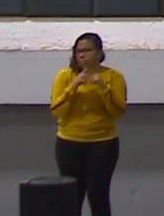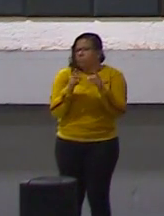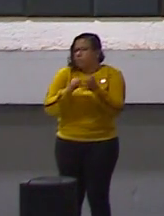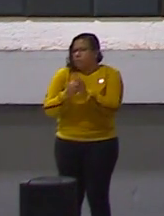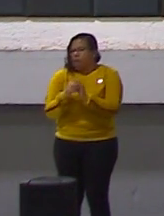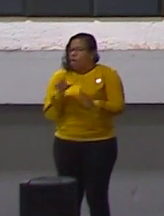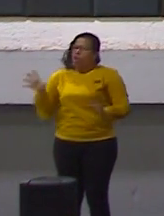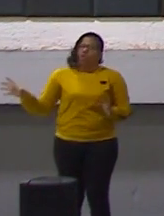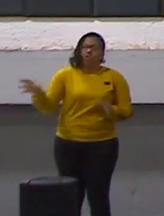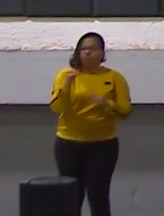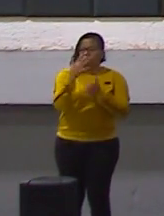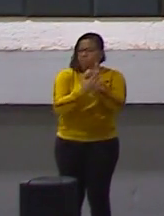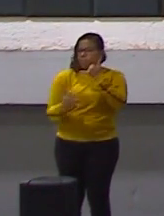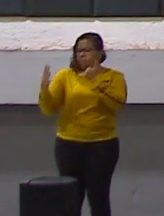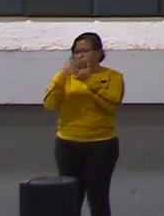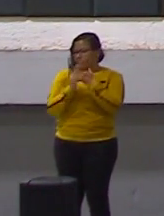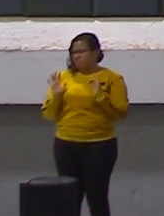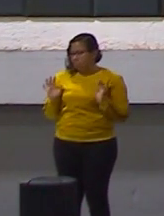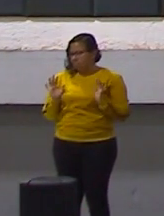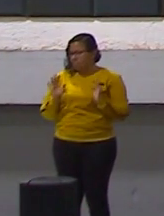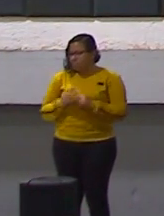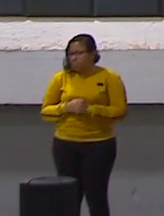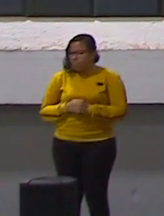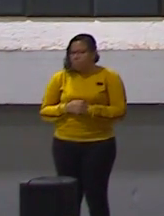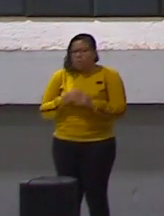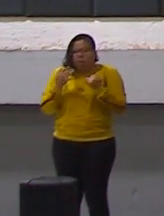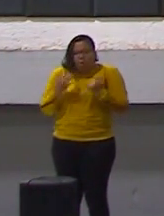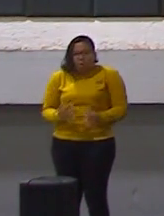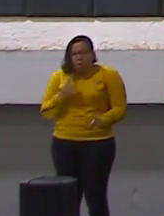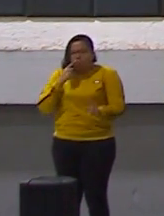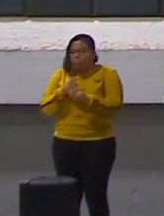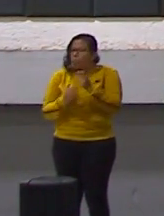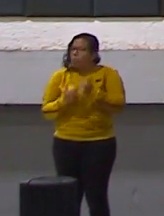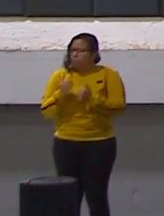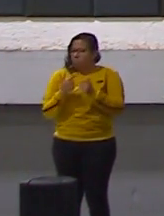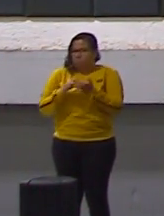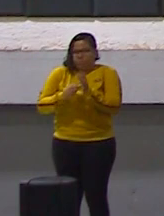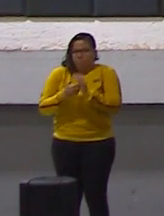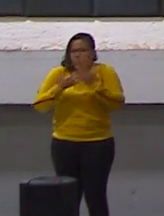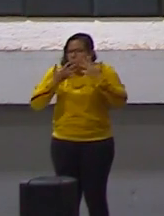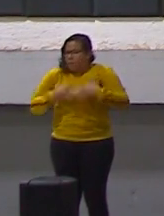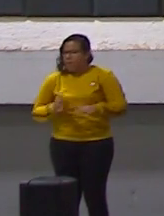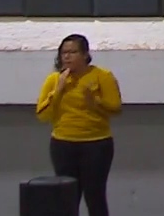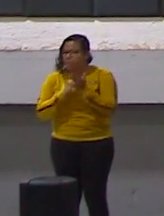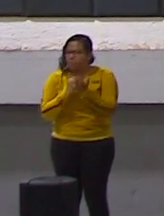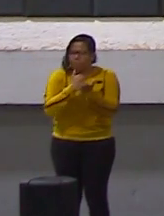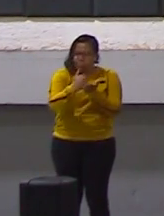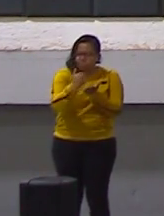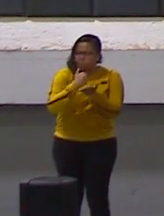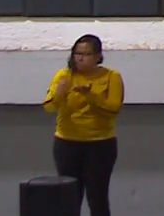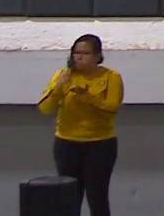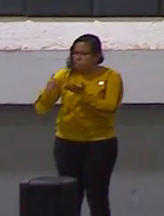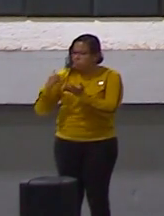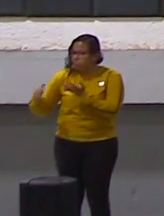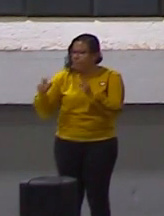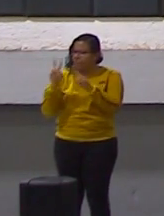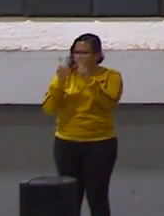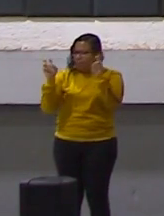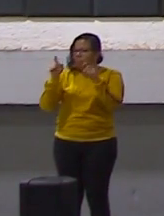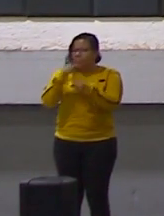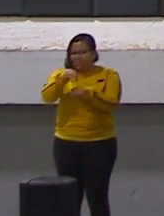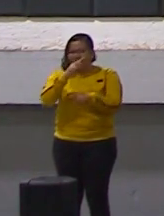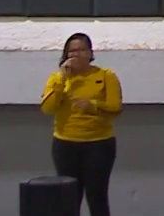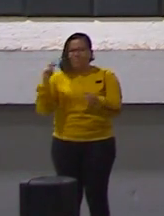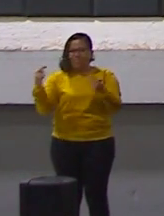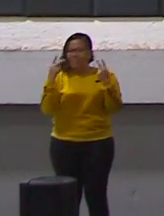todo el país la idea es hacer este ejercicio con cualquiera de los ejes temáticos y con la complejidad que ustedes